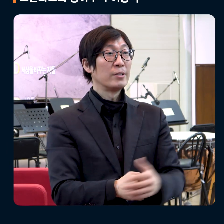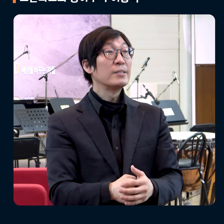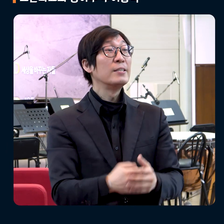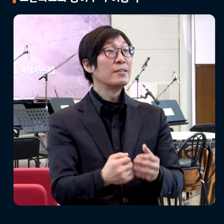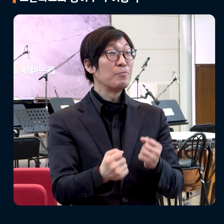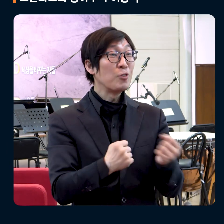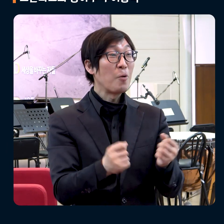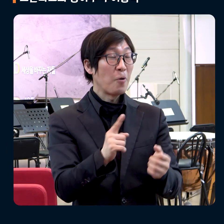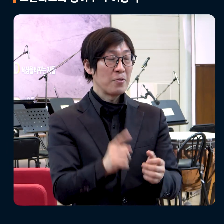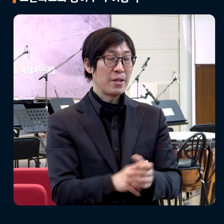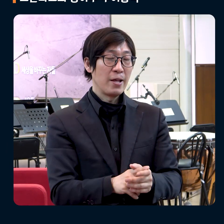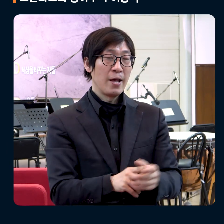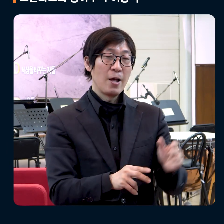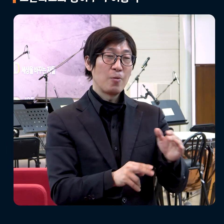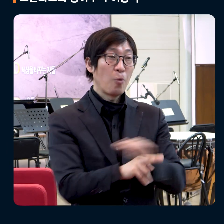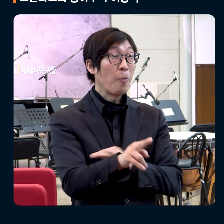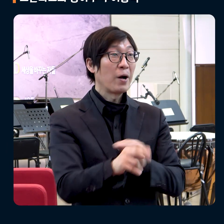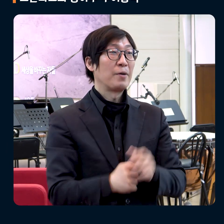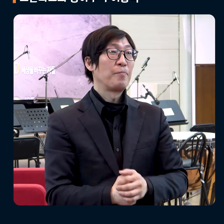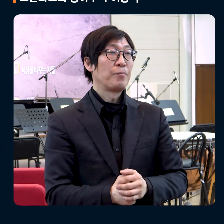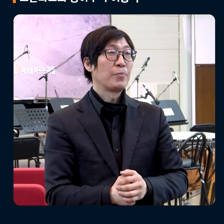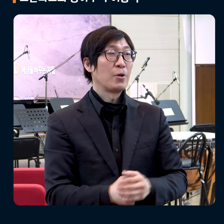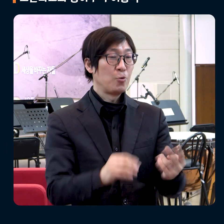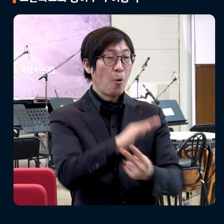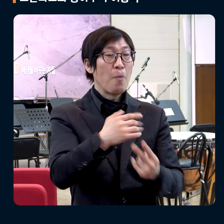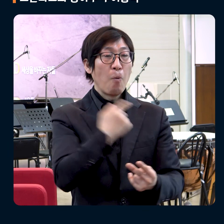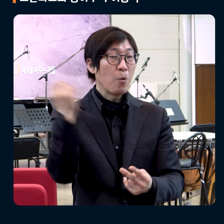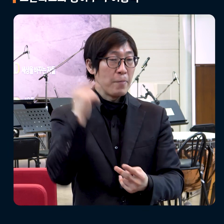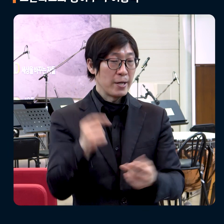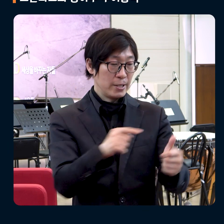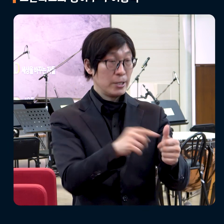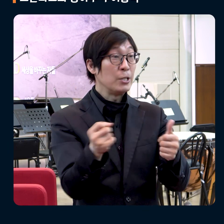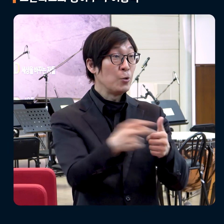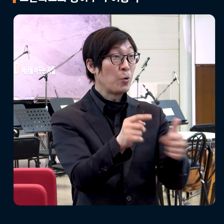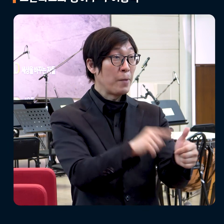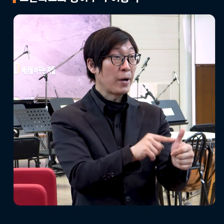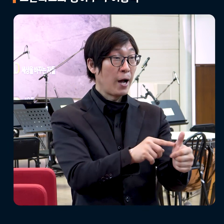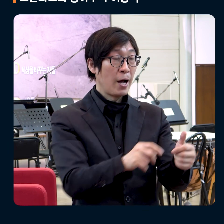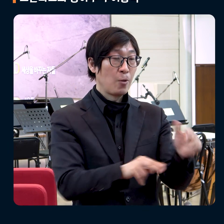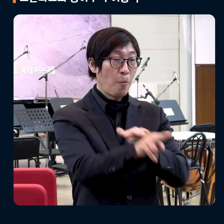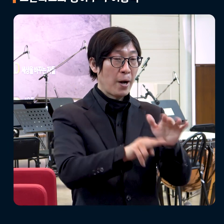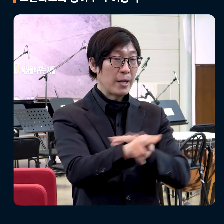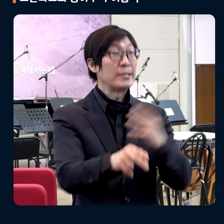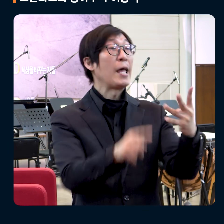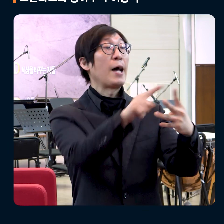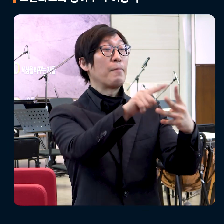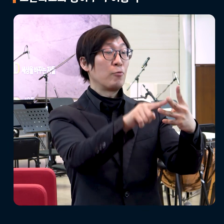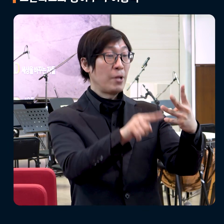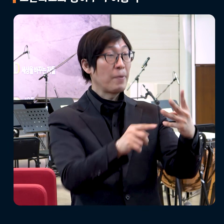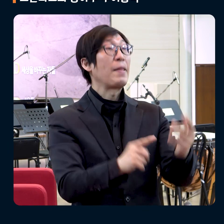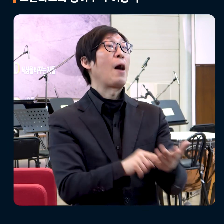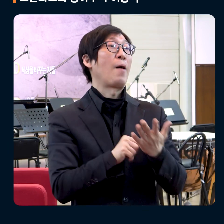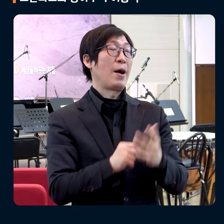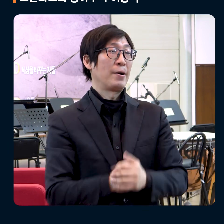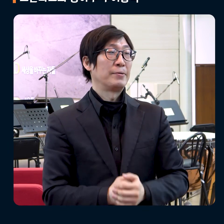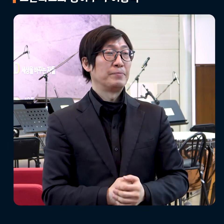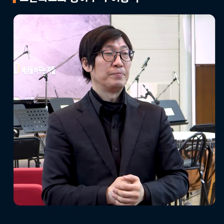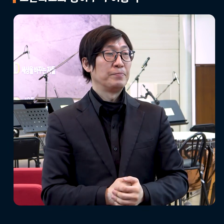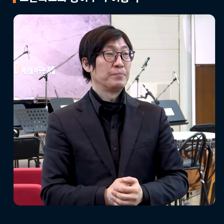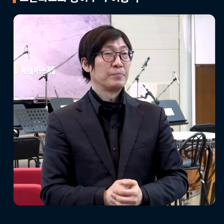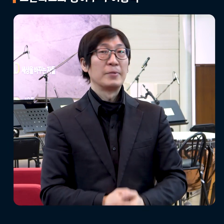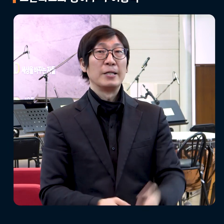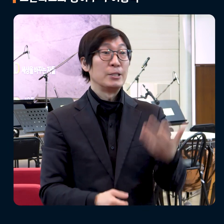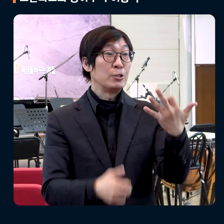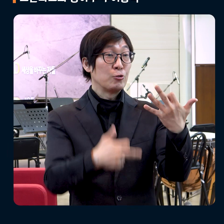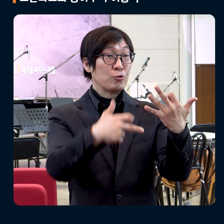더 나타났습니다. 그래서 그는 3번 요한복음에 등장해요. 복음서 전체에 3번 등장합니다. 요한복음에서